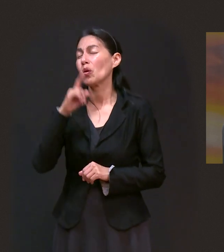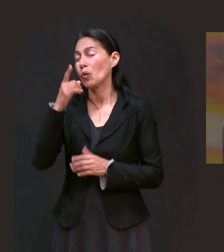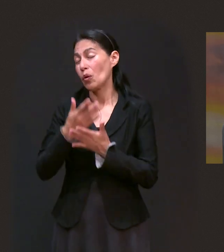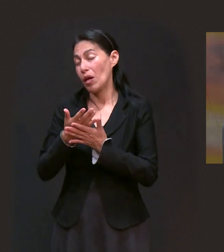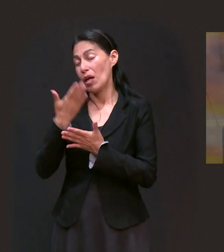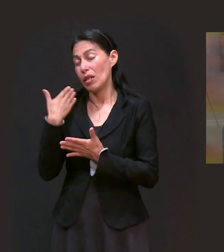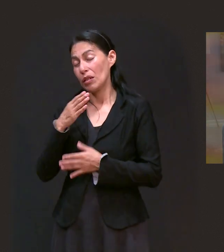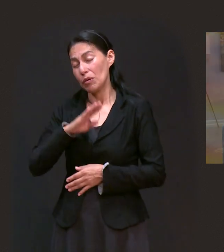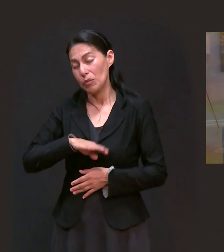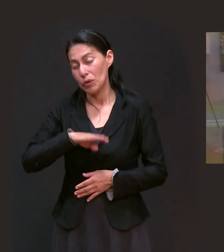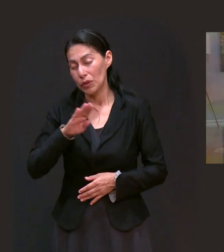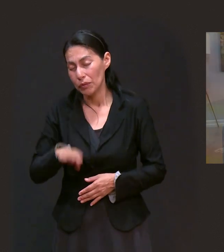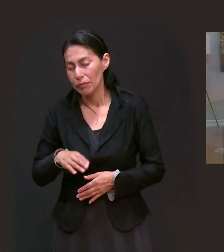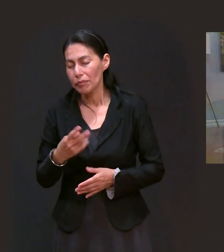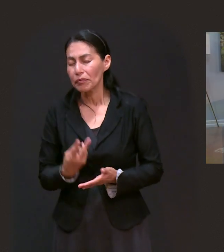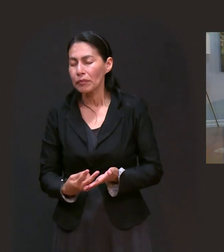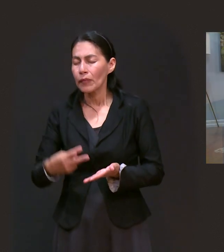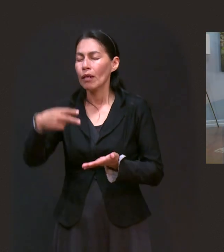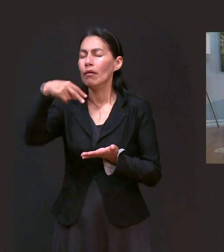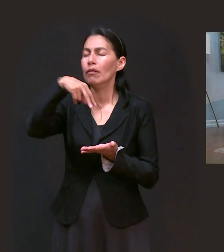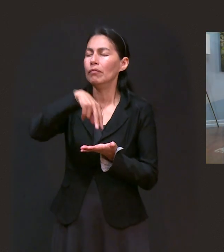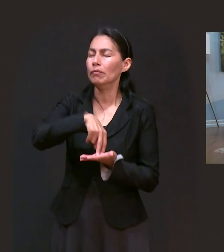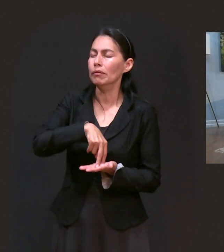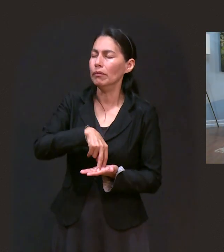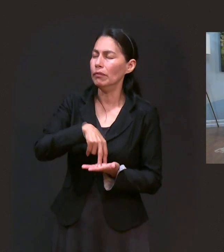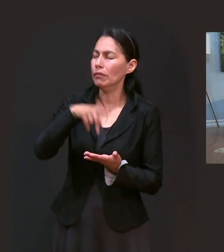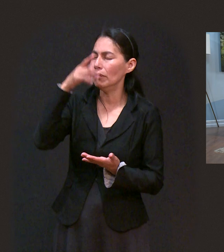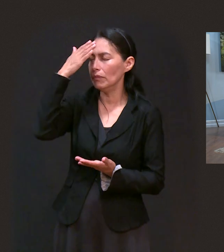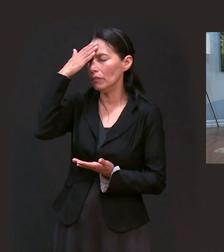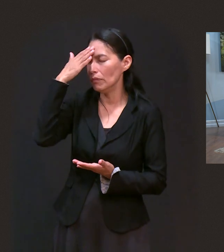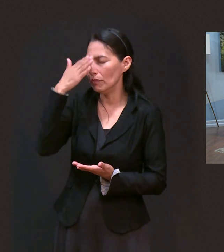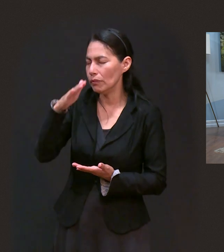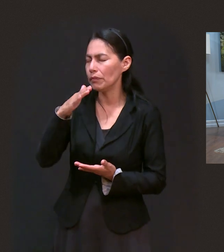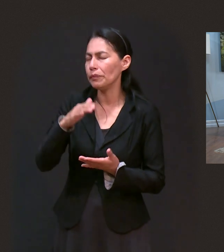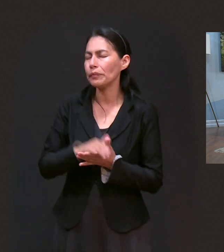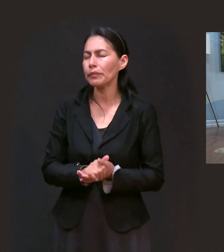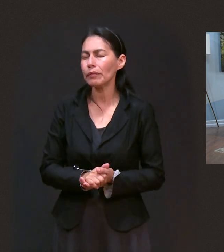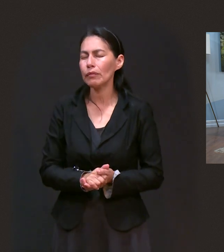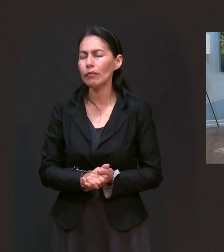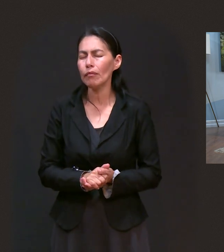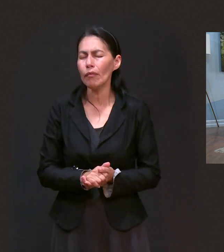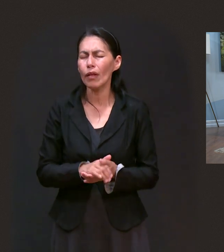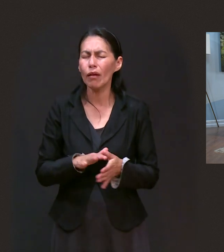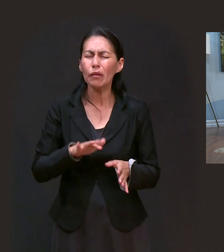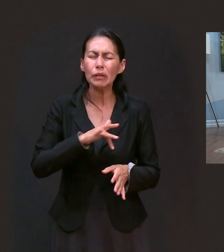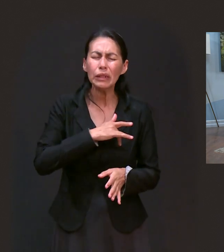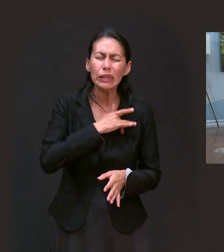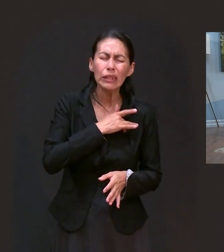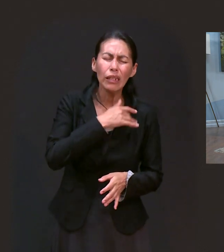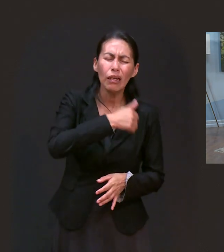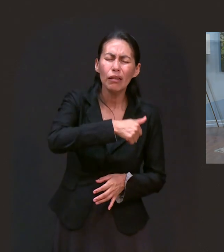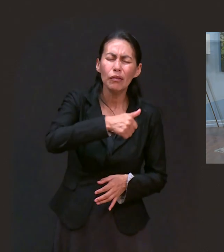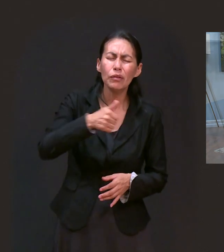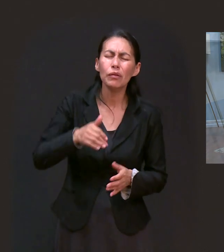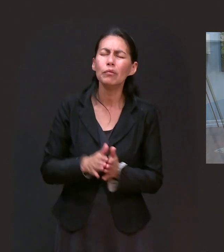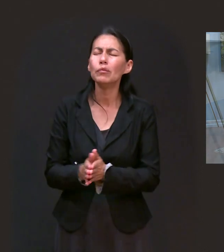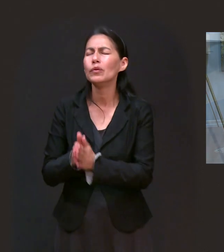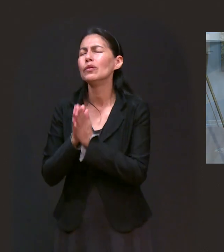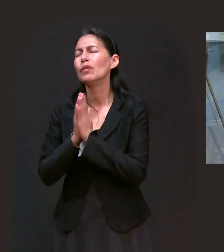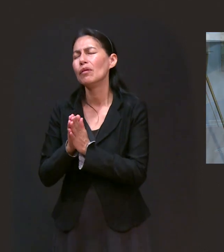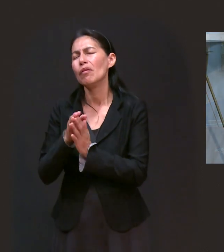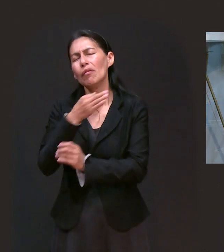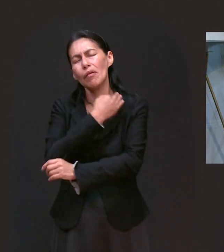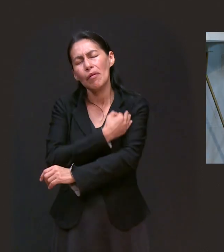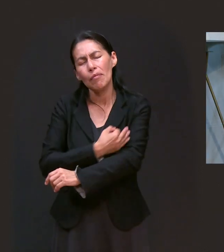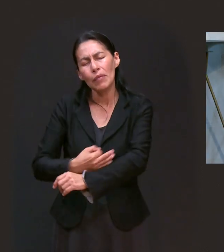señor sabes y cómo podemos sentirnos por favor ayuda a esas familias ayuda a cada